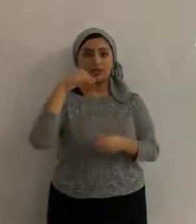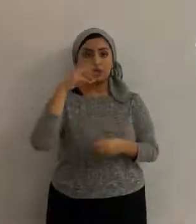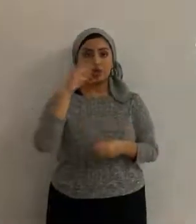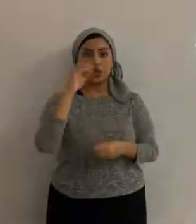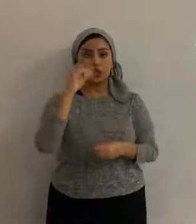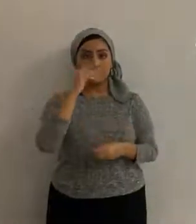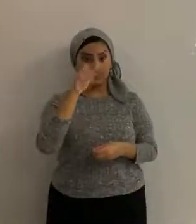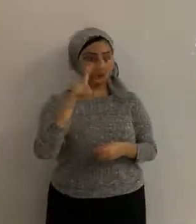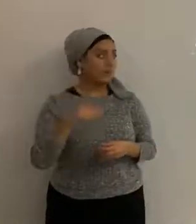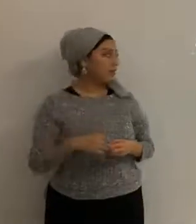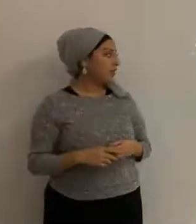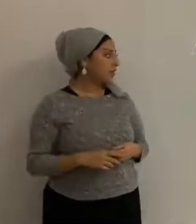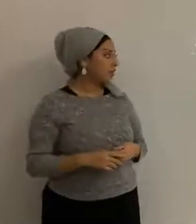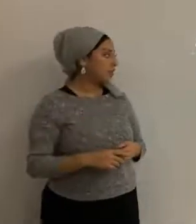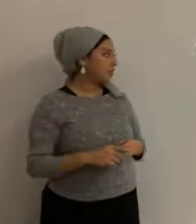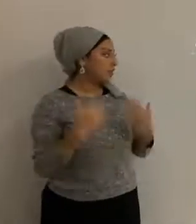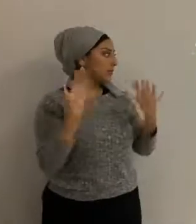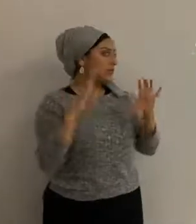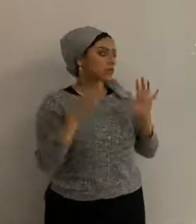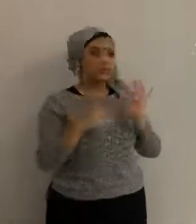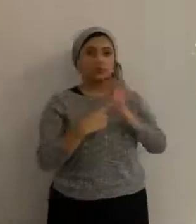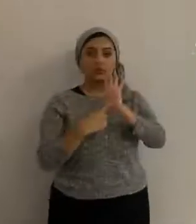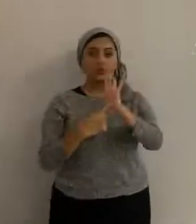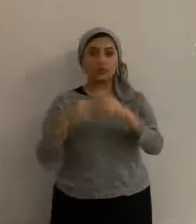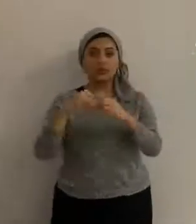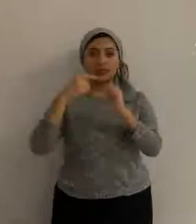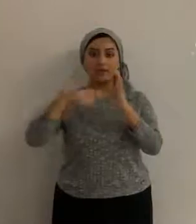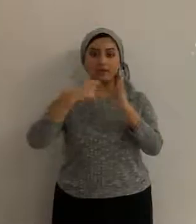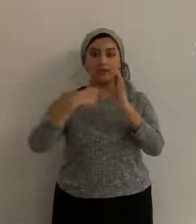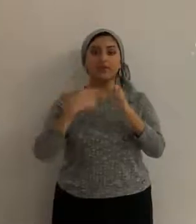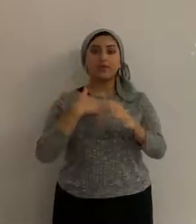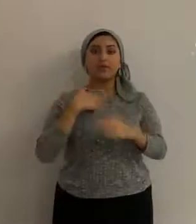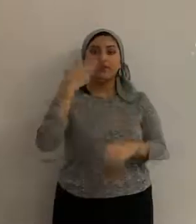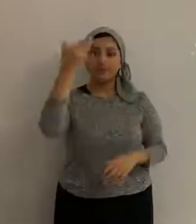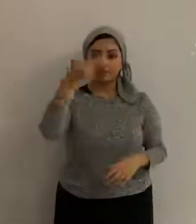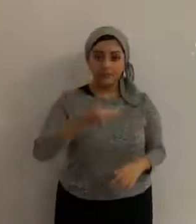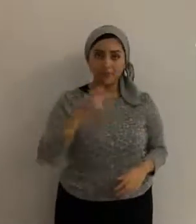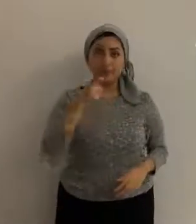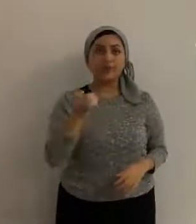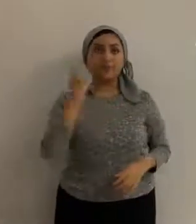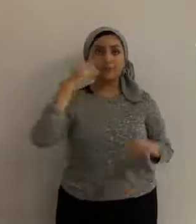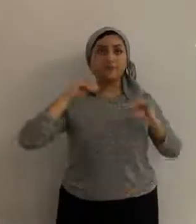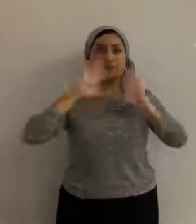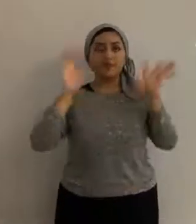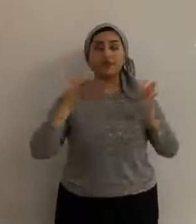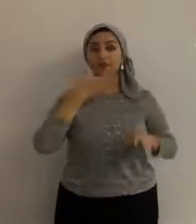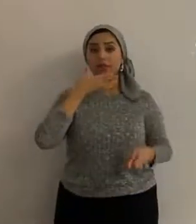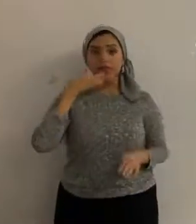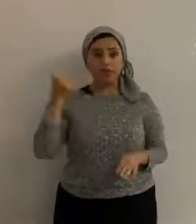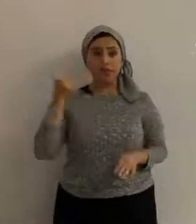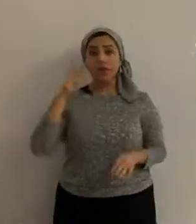esto ya lo presenté en el video que les vuelvo a invitar para que entiendan mejor todo esto. El cótel es